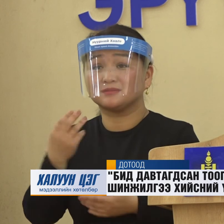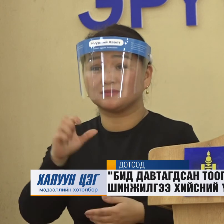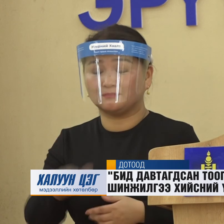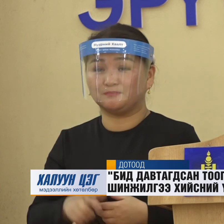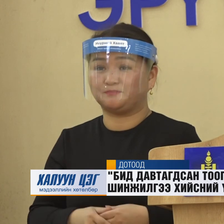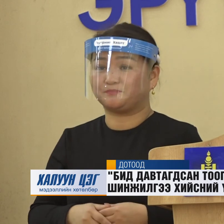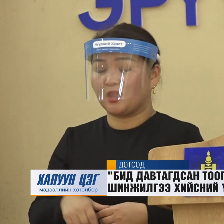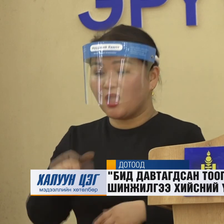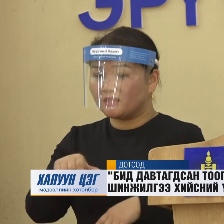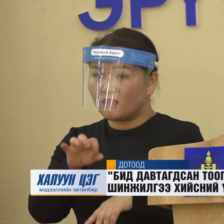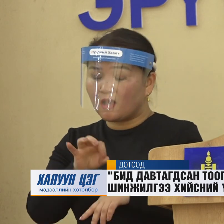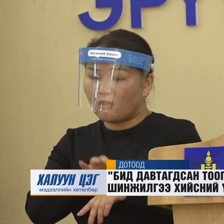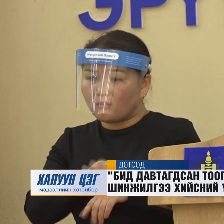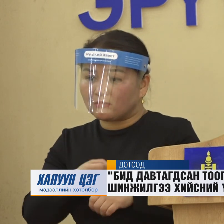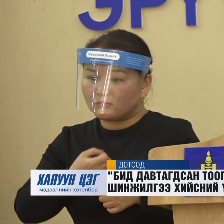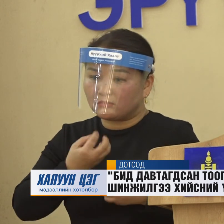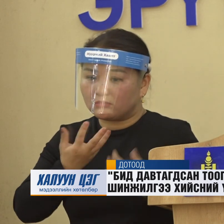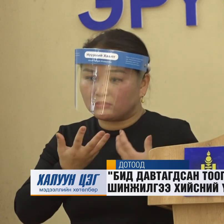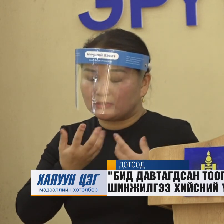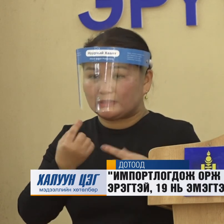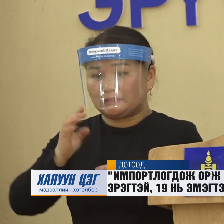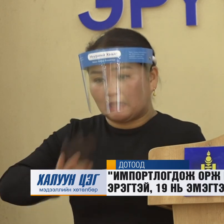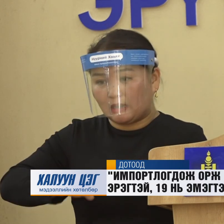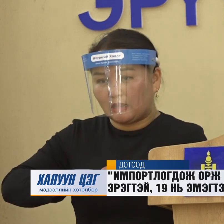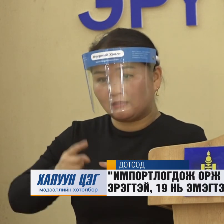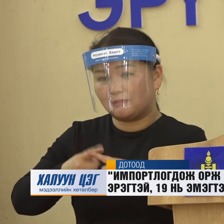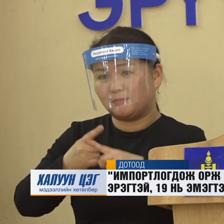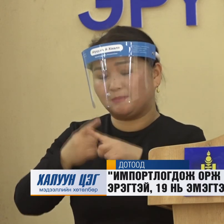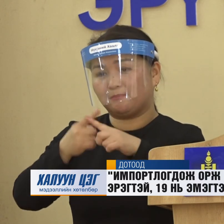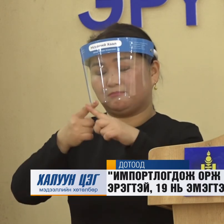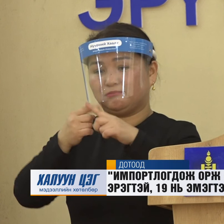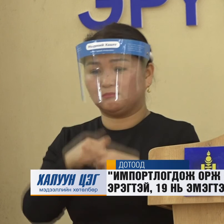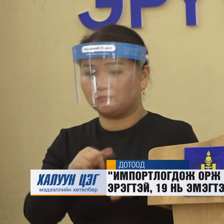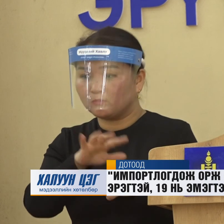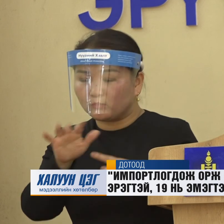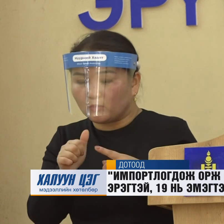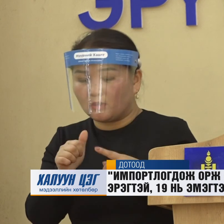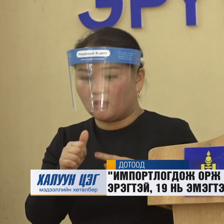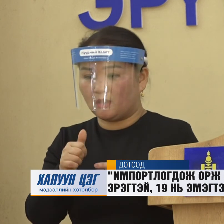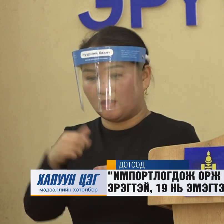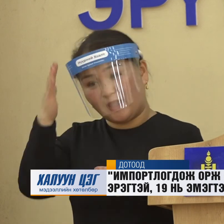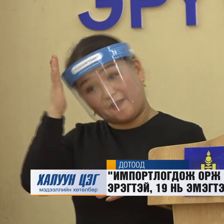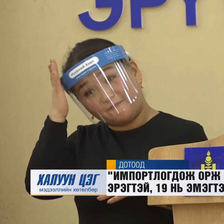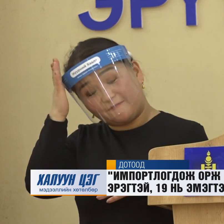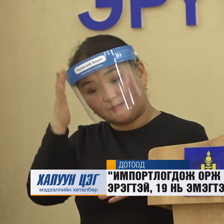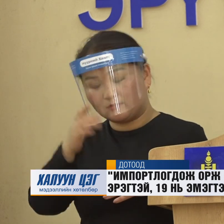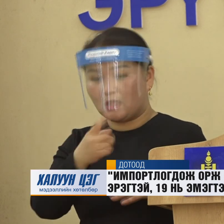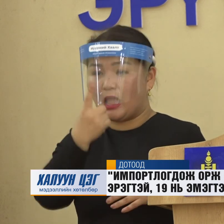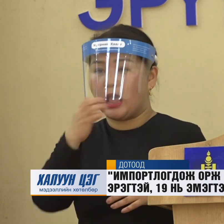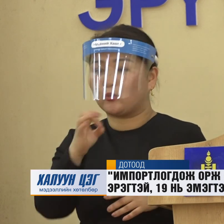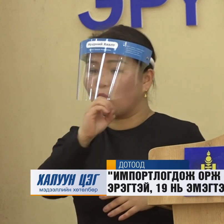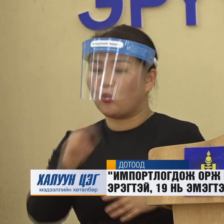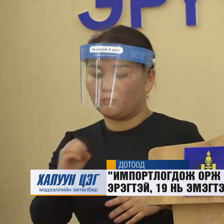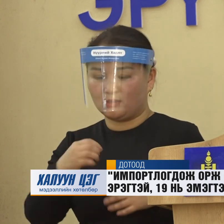иммунитет шинжилгээнд эхэндээ багтай байгаа сүйдтэй нэмэгдээд нийтдээ манай хэдэн тохиолдлуудаас 10 орчим хувийн нь бол